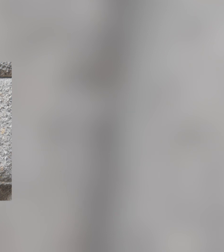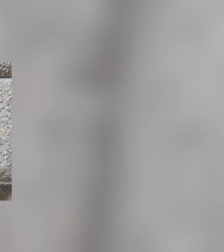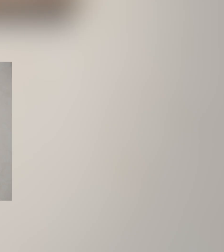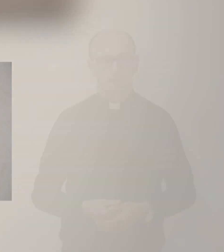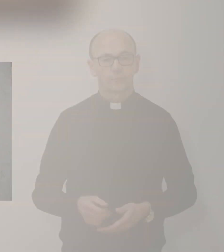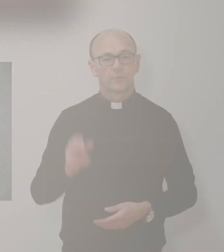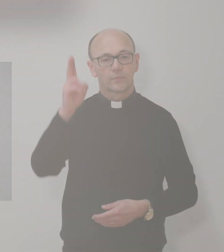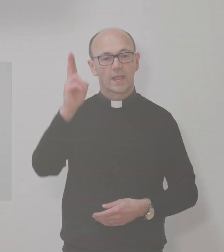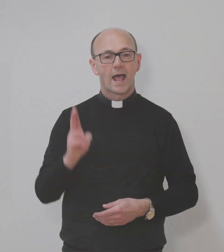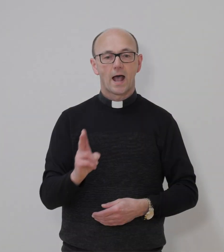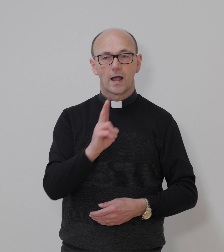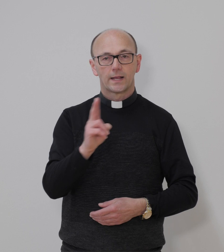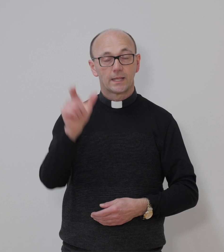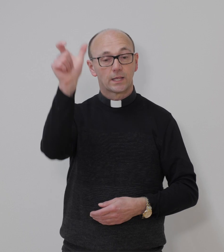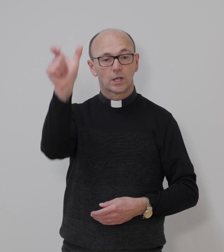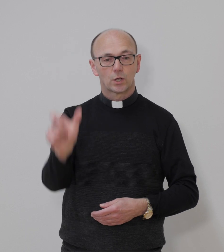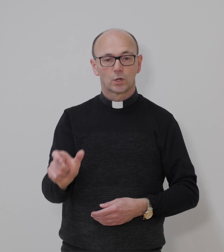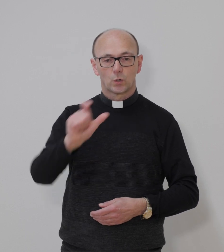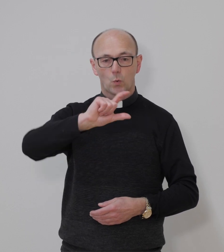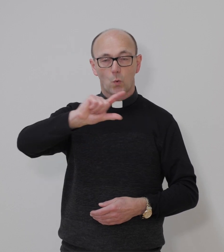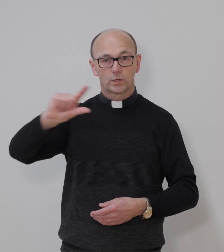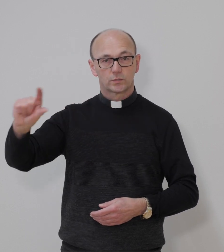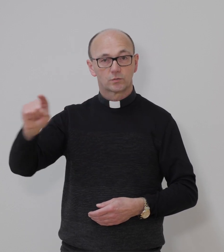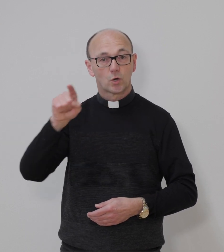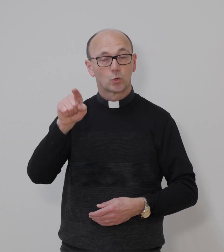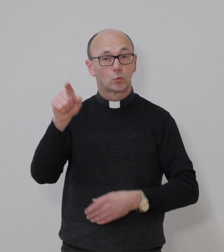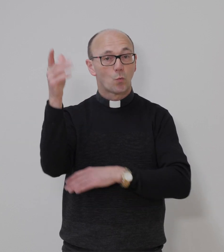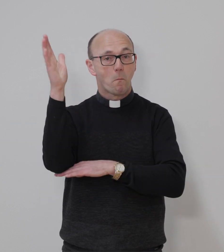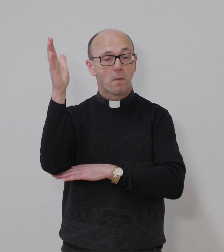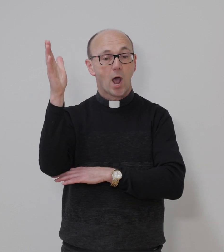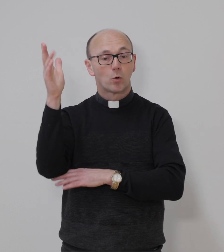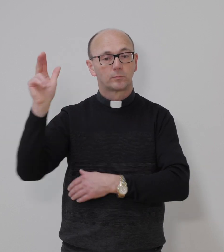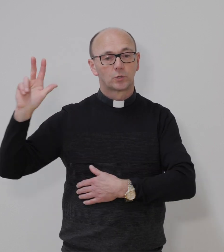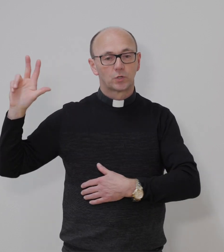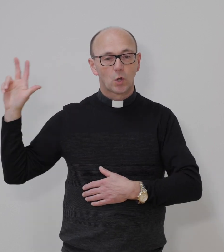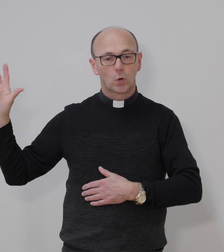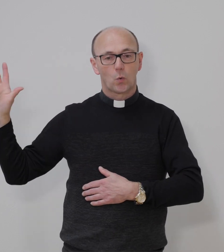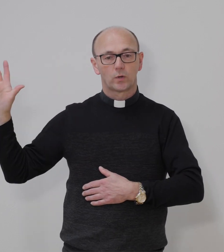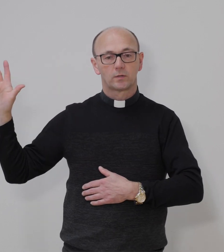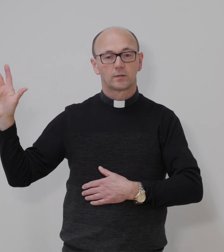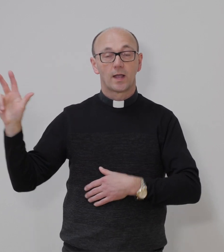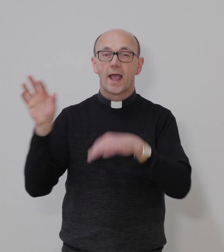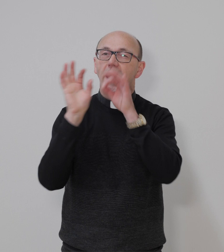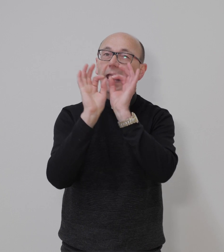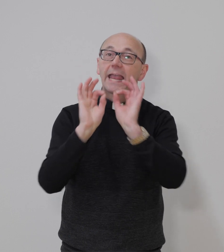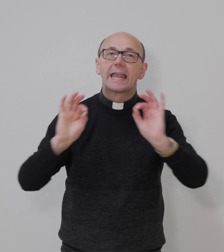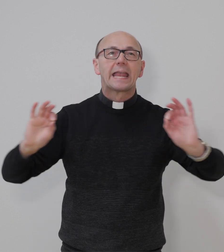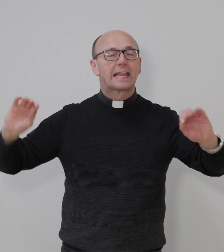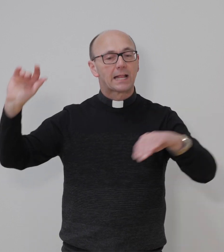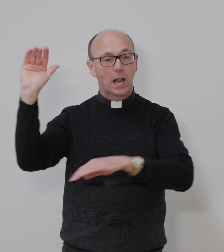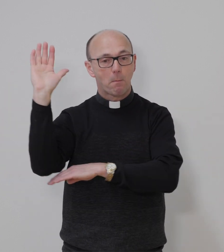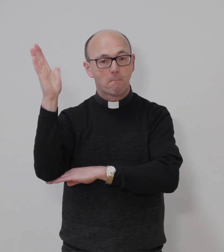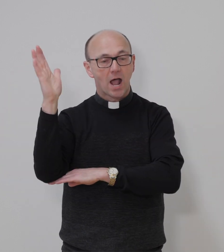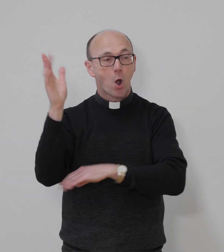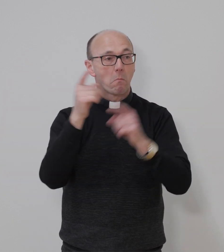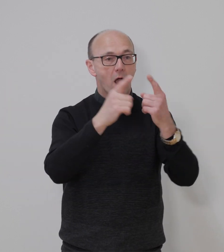gleich. Keiner so an Laub und Blüte, keiner so an